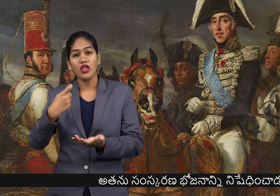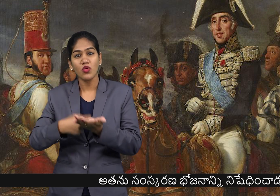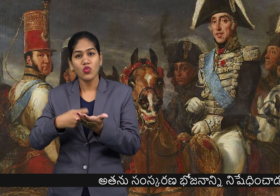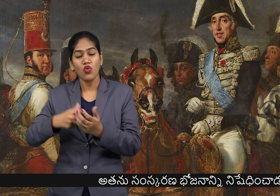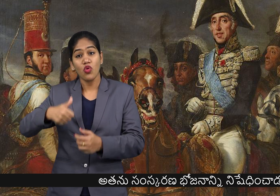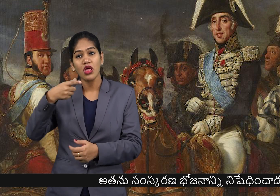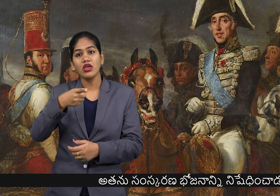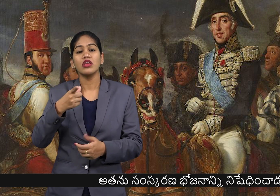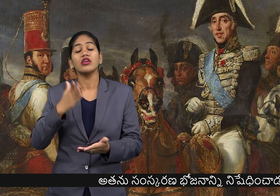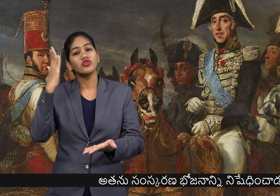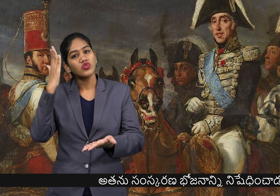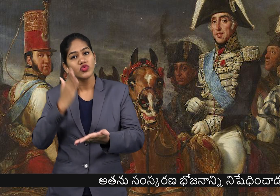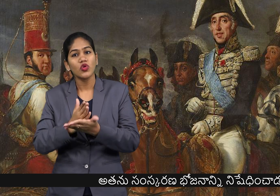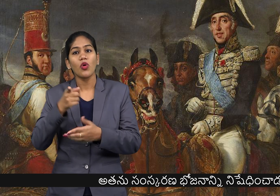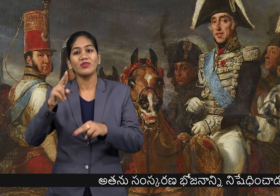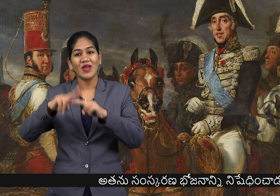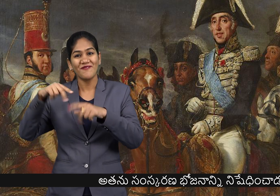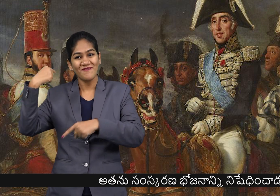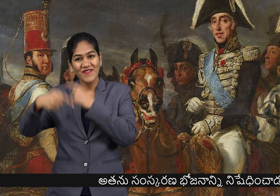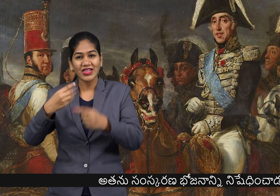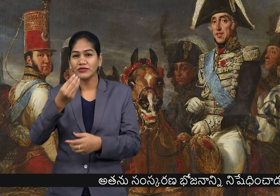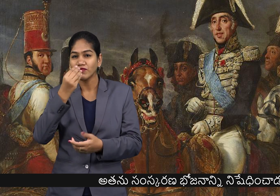అతను సంస్కరణ భోజనాన్ని నిషేధించాడు.